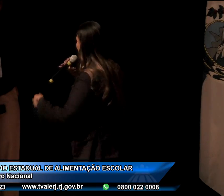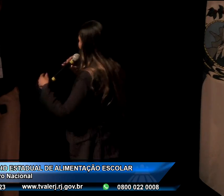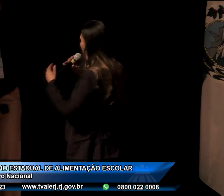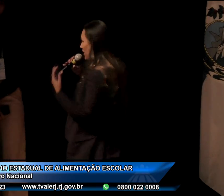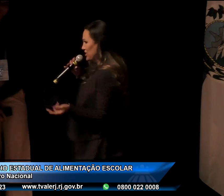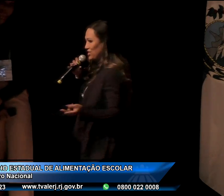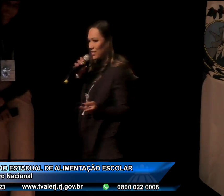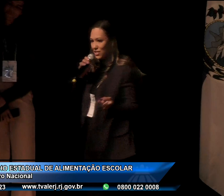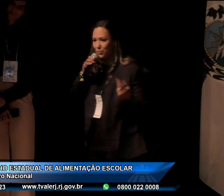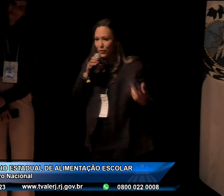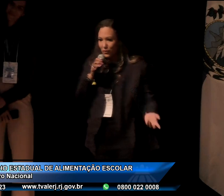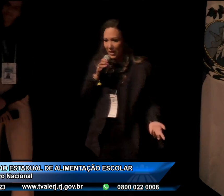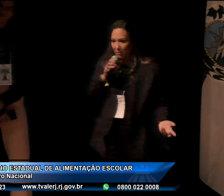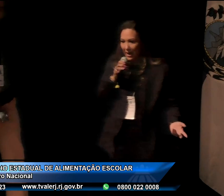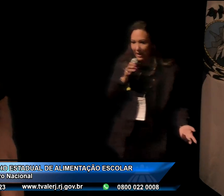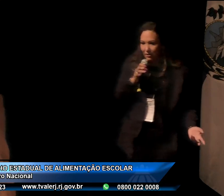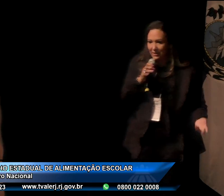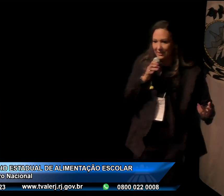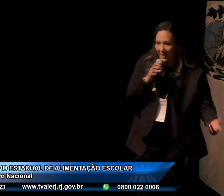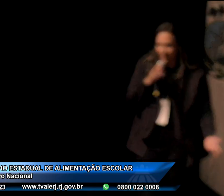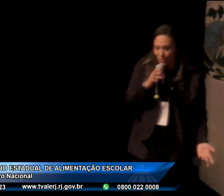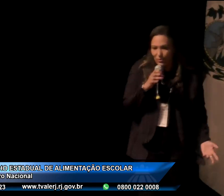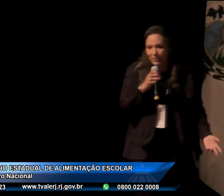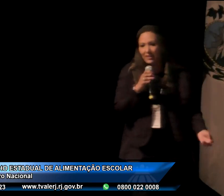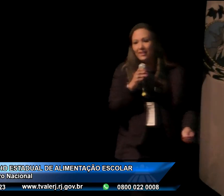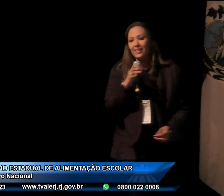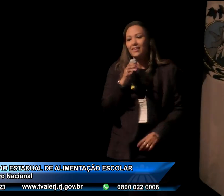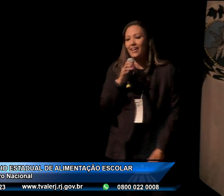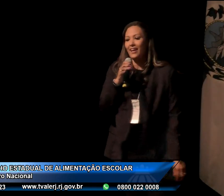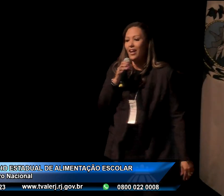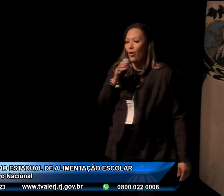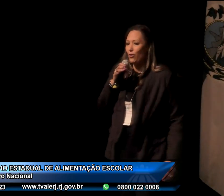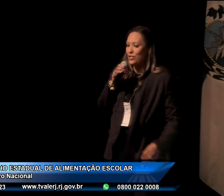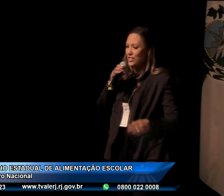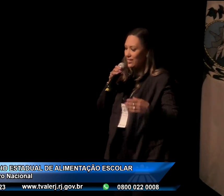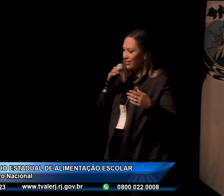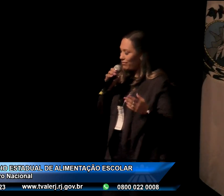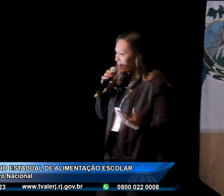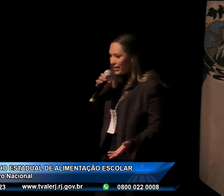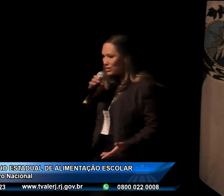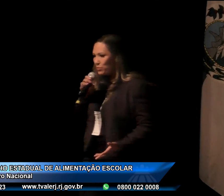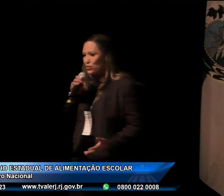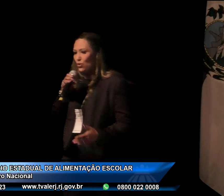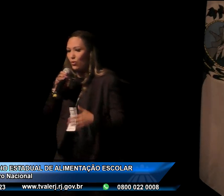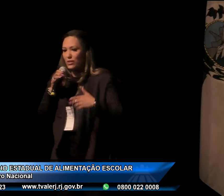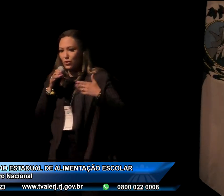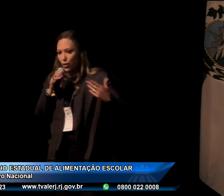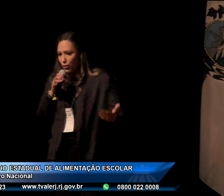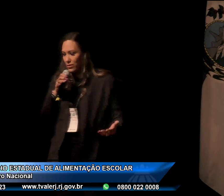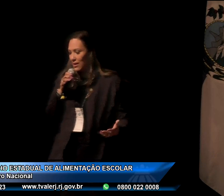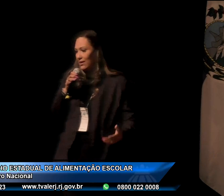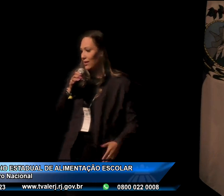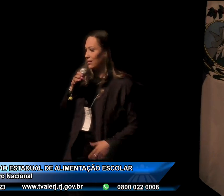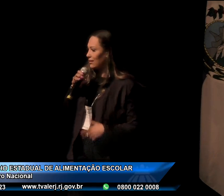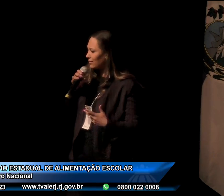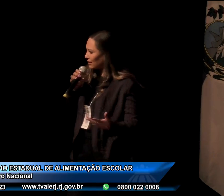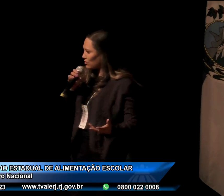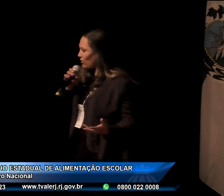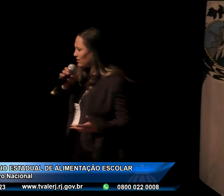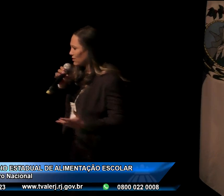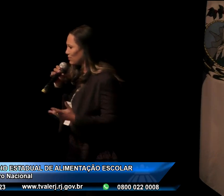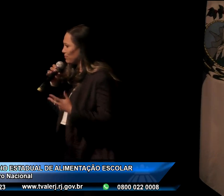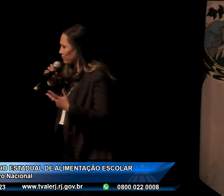Depois de dois dias de muito trabalho intenso né onde várias pessoas trouxe aqui